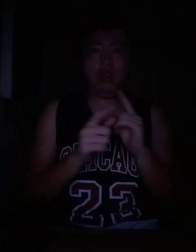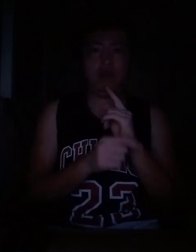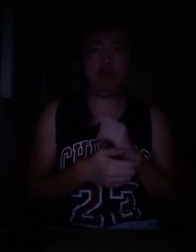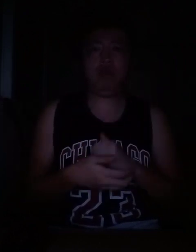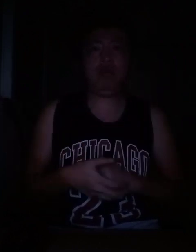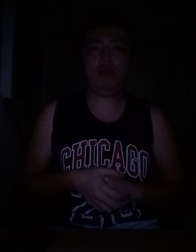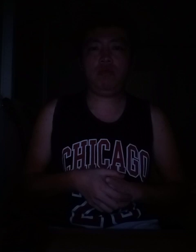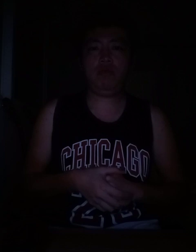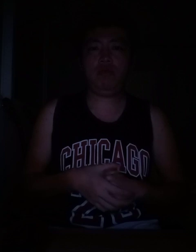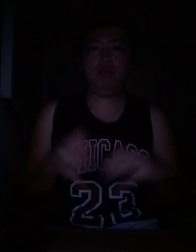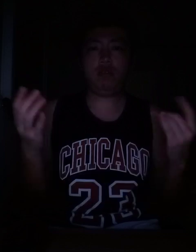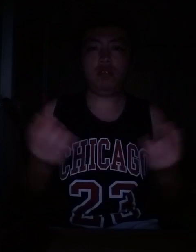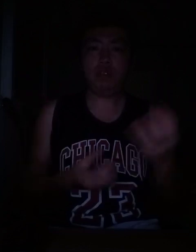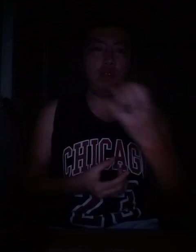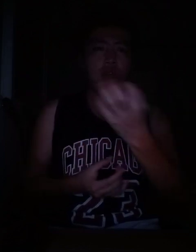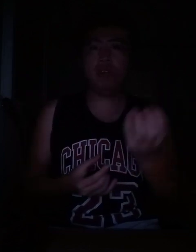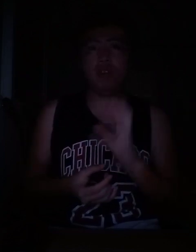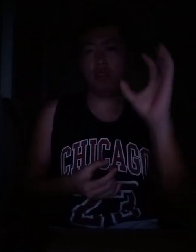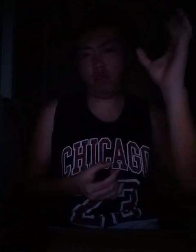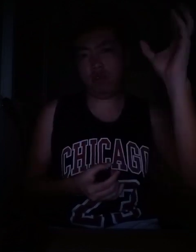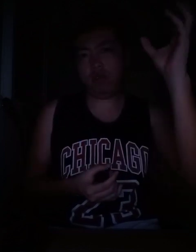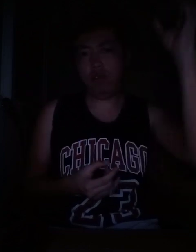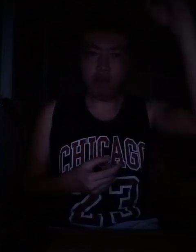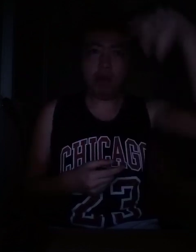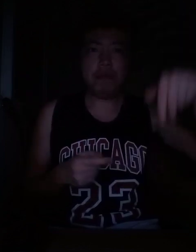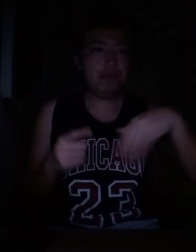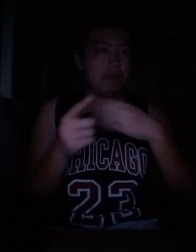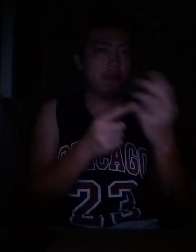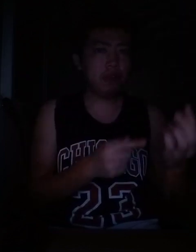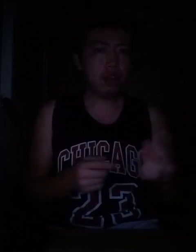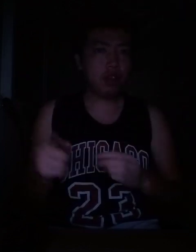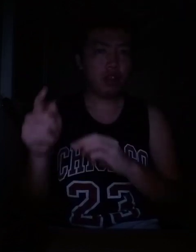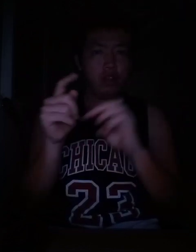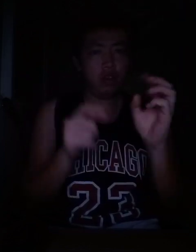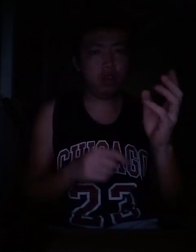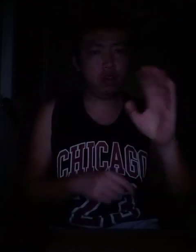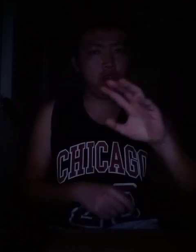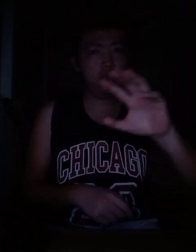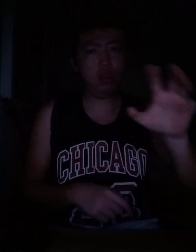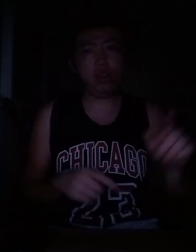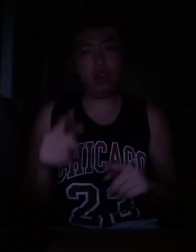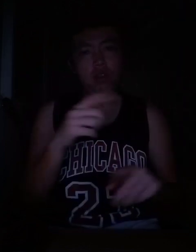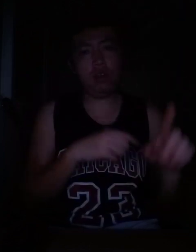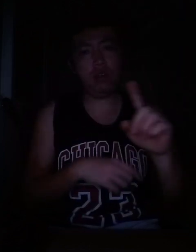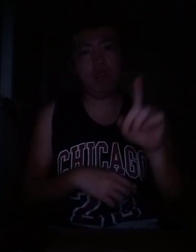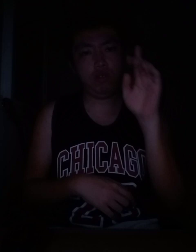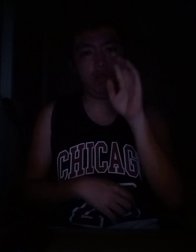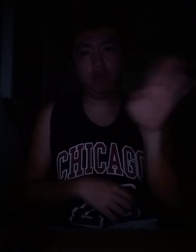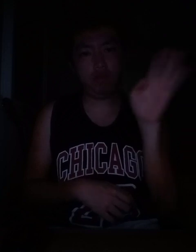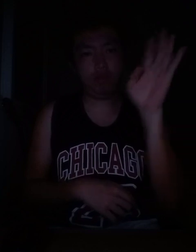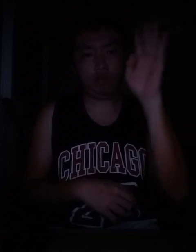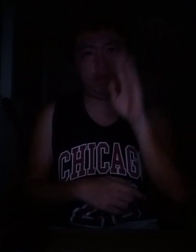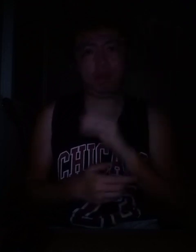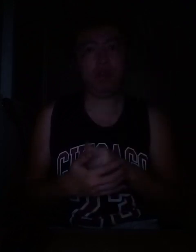따라서 태풍의 북상하는 전향 시점과 위치가 서편하는 영향을 주게 되었습니다. 태풍